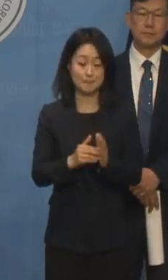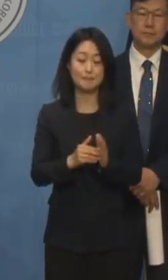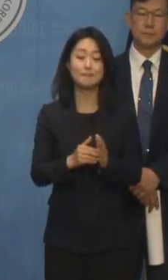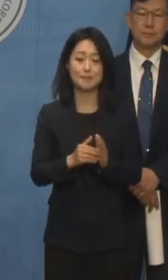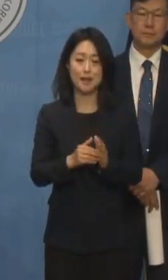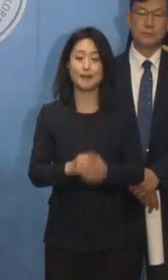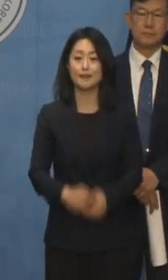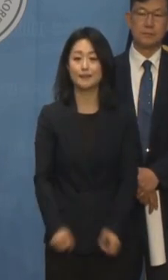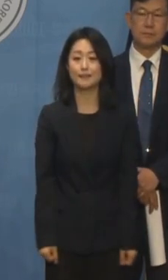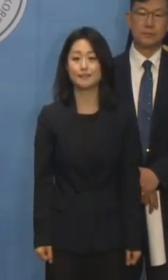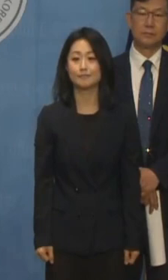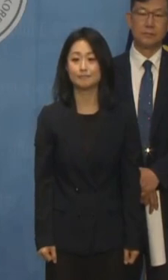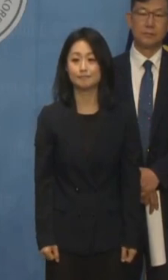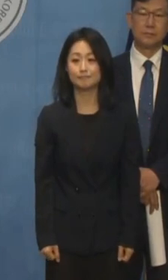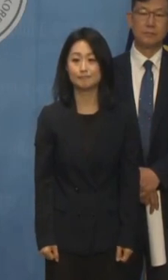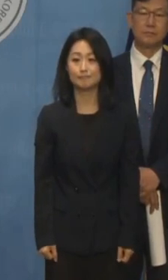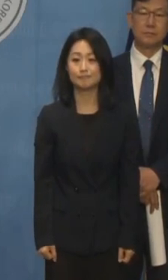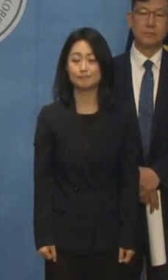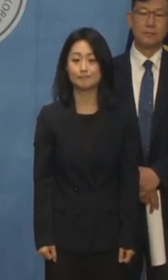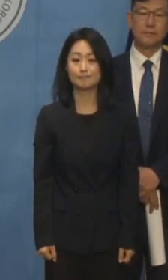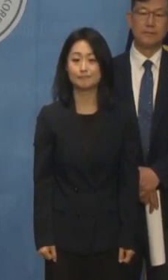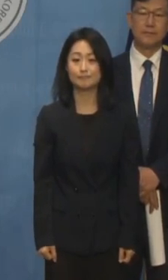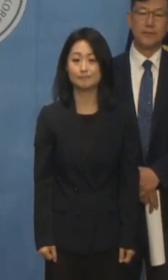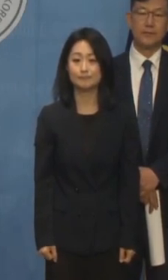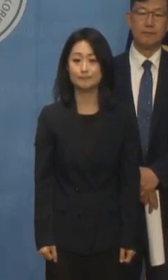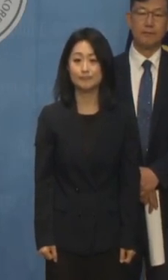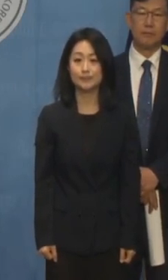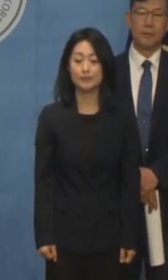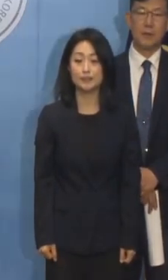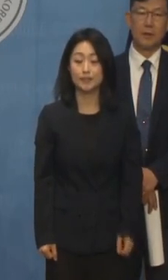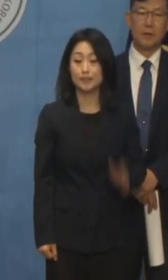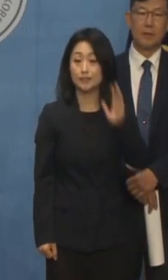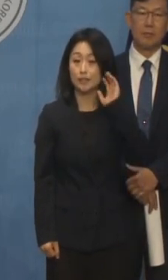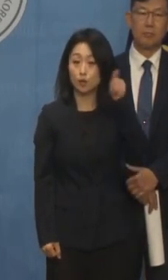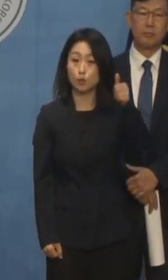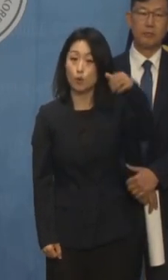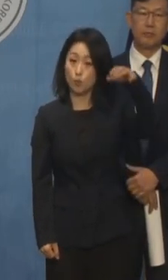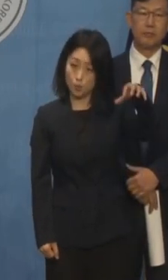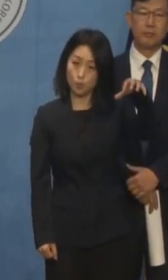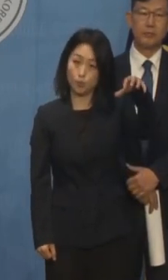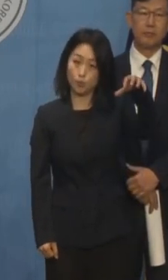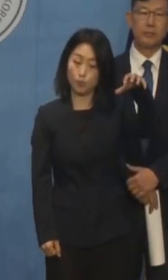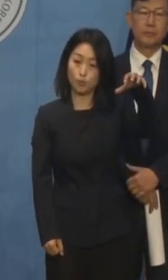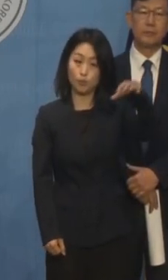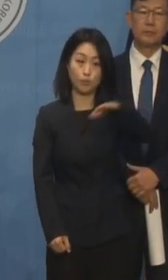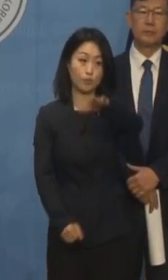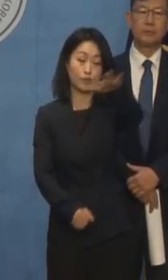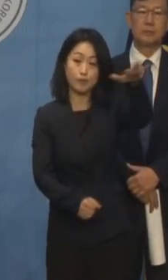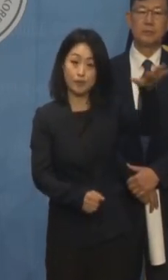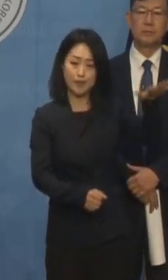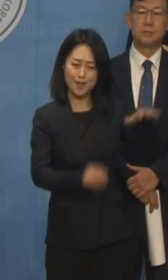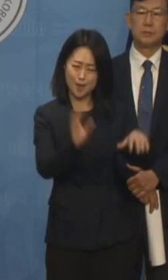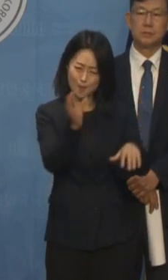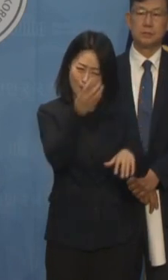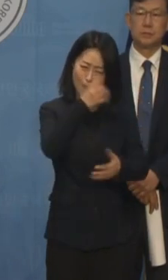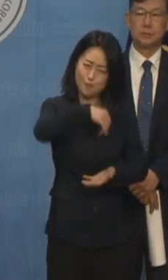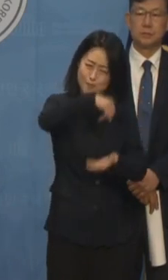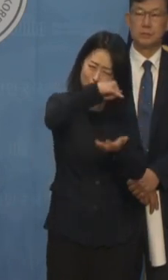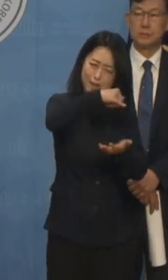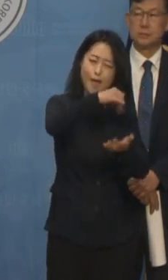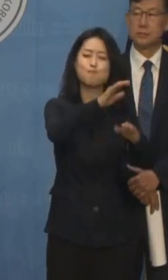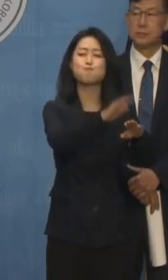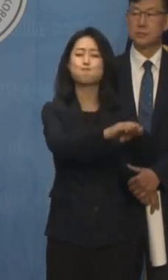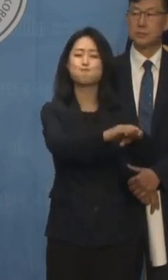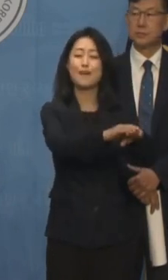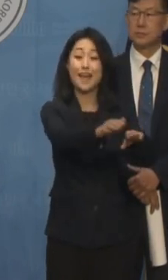브리핑으로 이 사건을 마무리한 것입니다. 용산 대통령실 창고에 그동안 명품백이